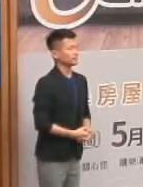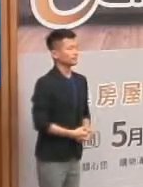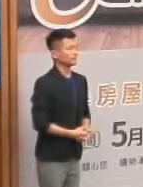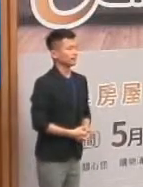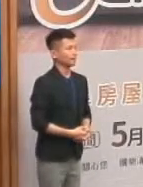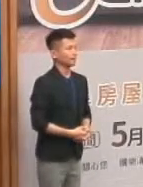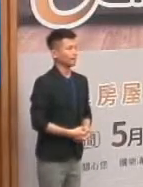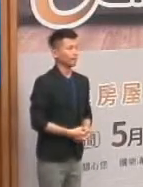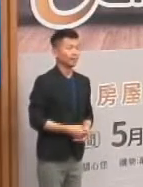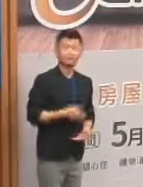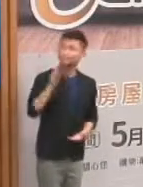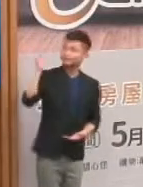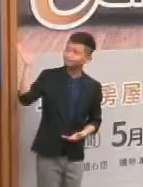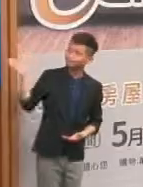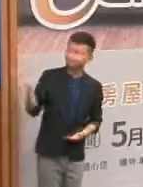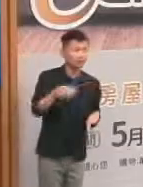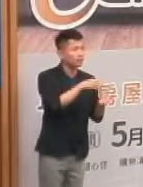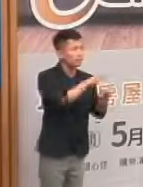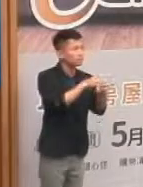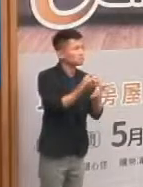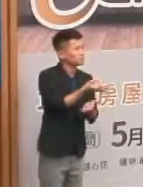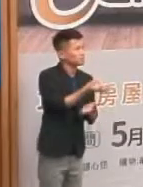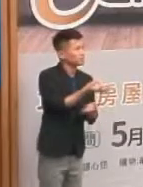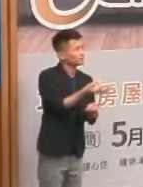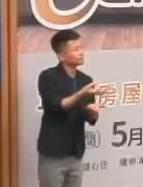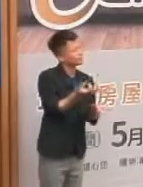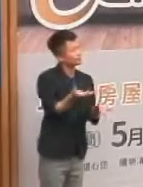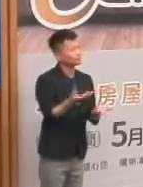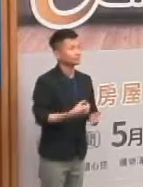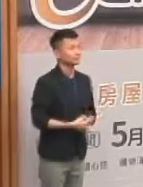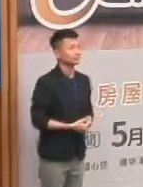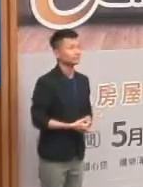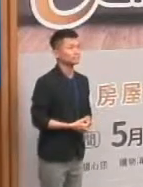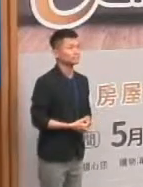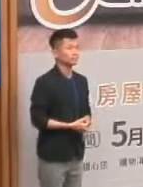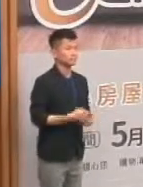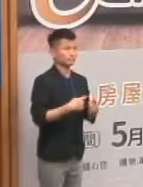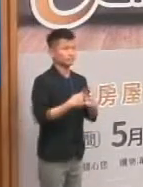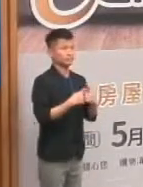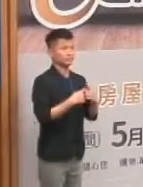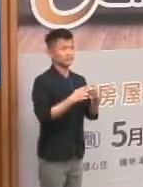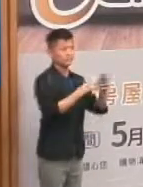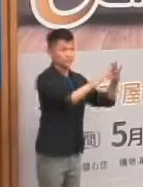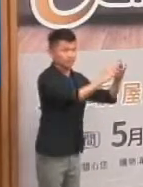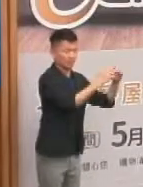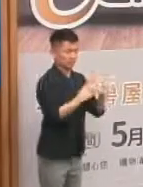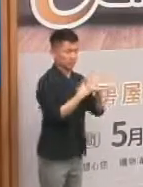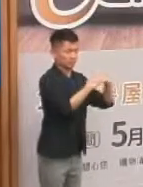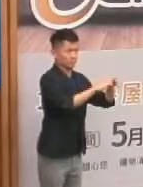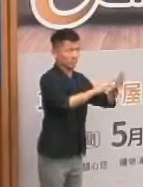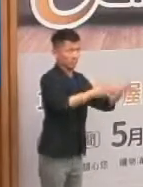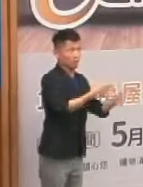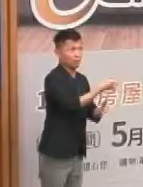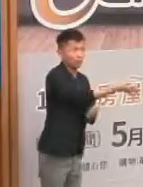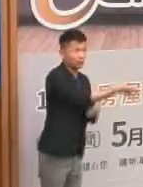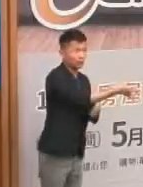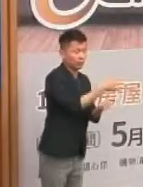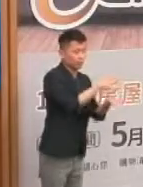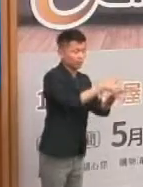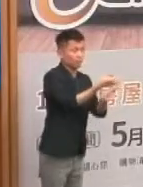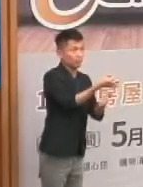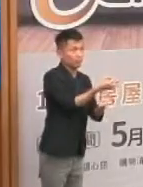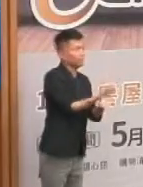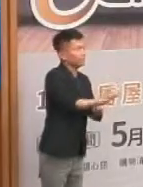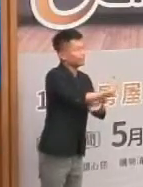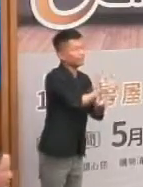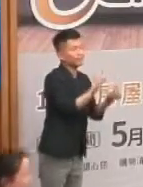那我们看一下这手续费的负担哈，因为我们到那个金融机构临柜其实没有手续费的哈。那